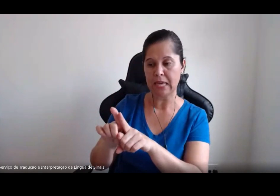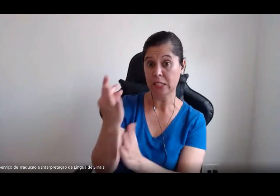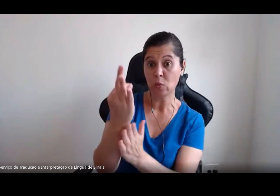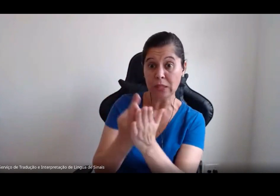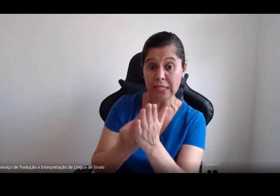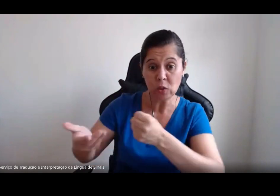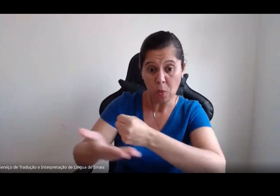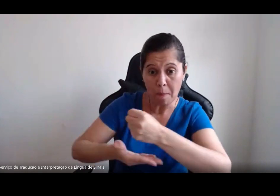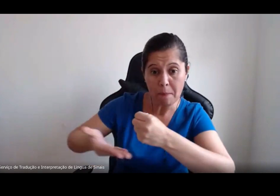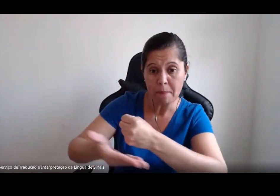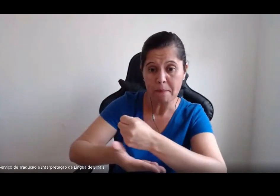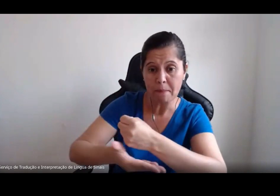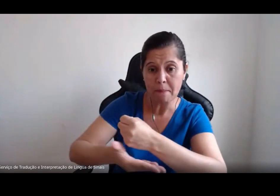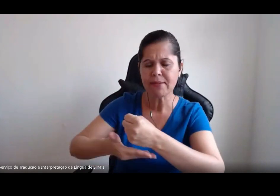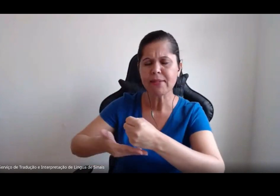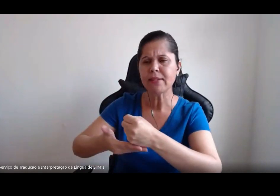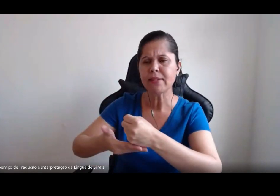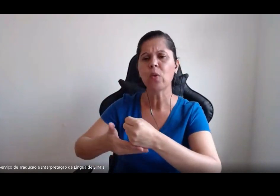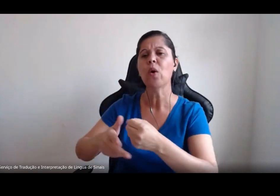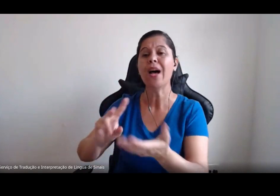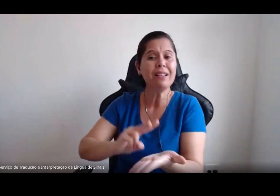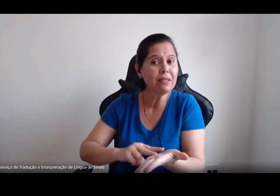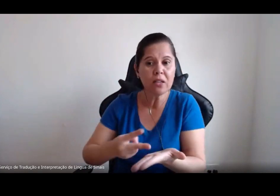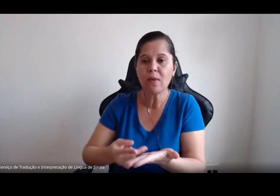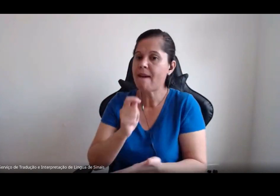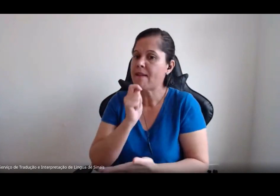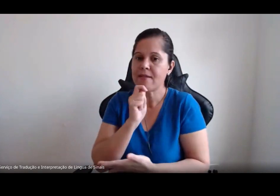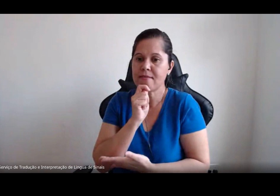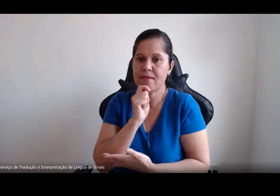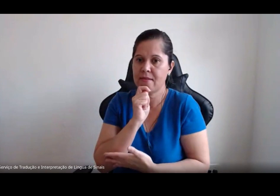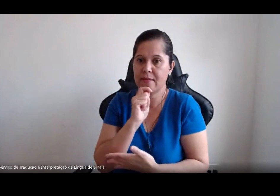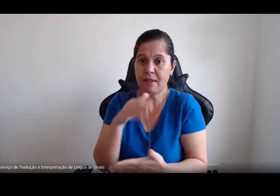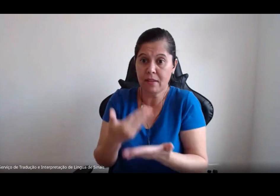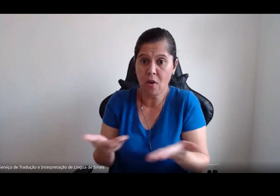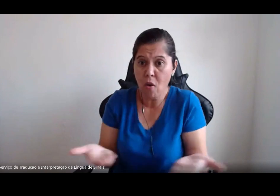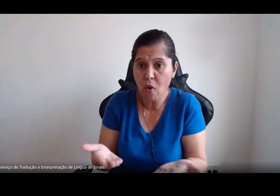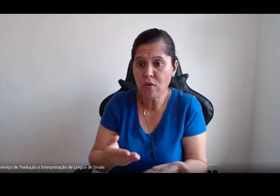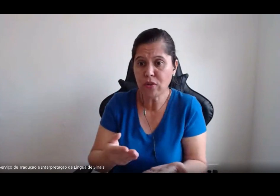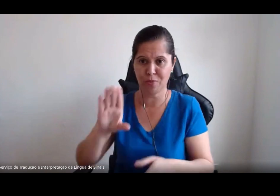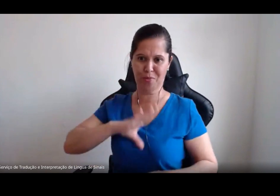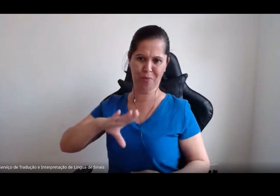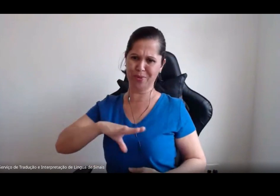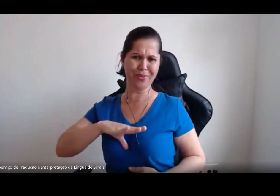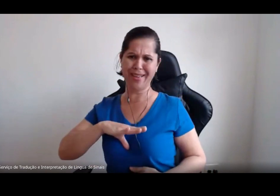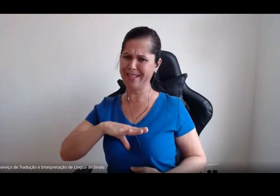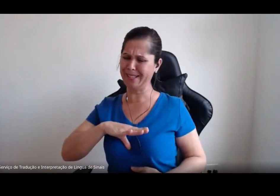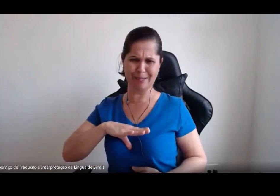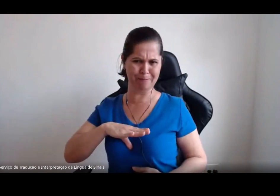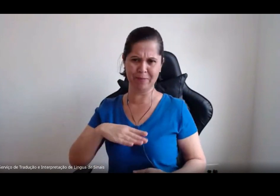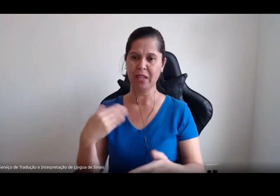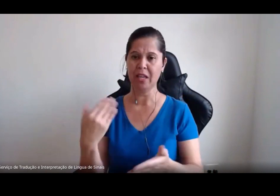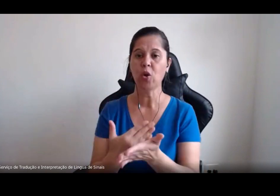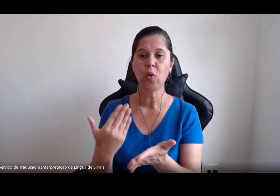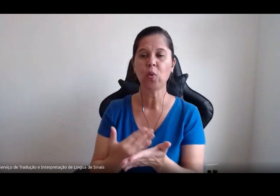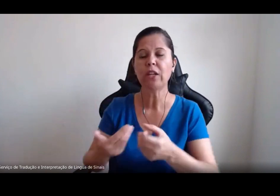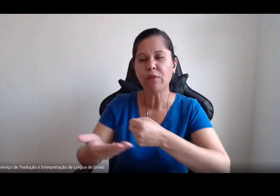textos fundadores do que é a disciplina política linguística, não foram traduzidos até hoje para o português. É, um